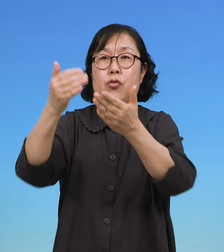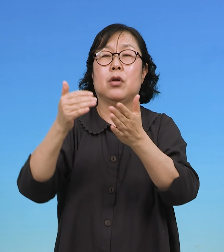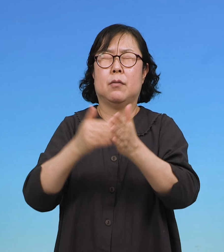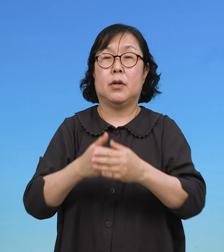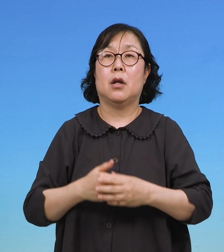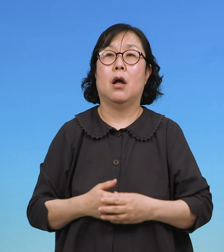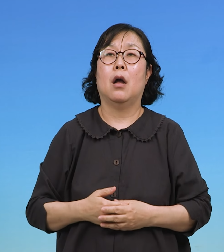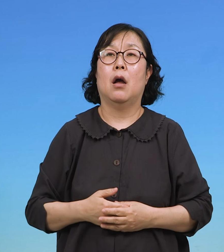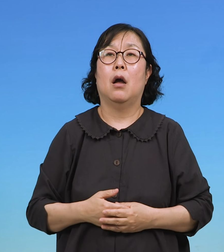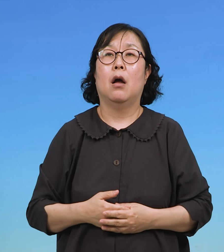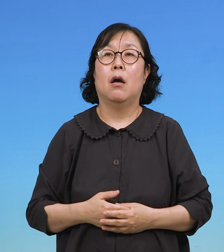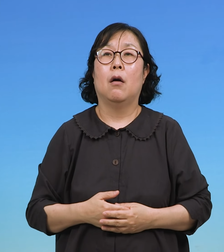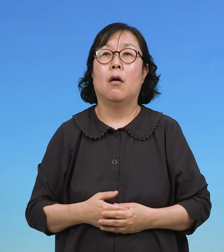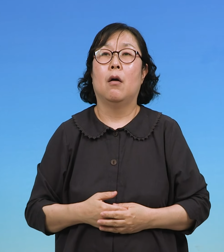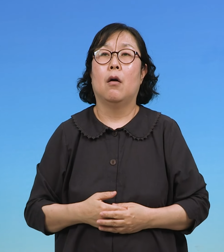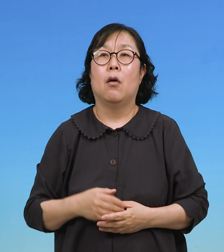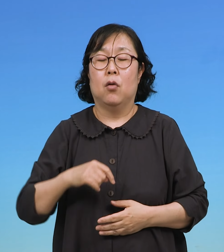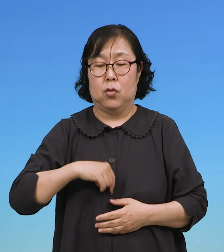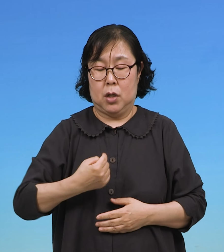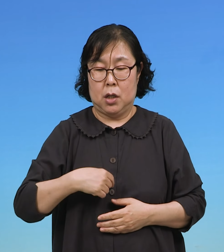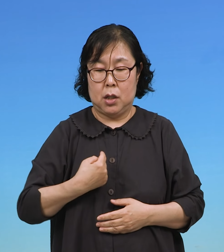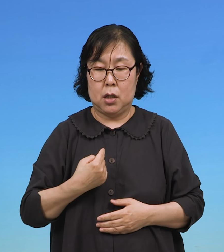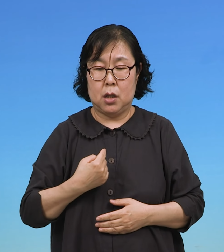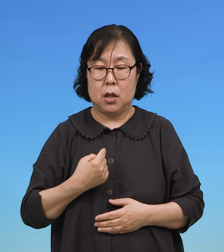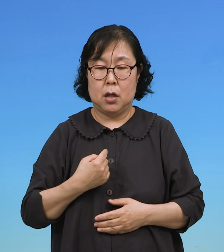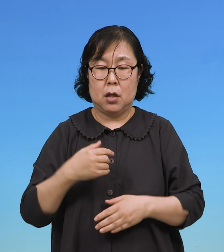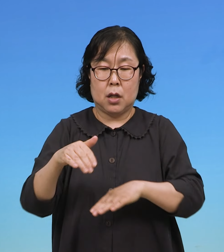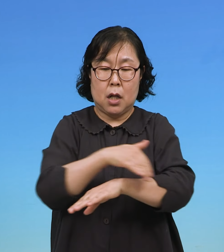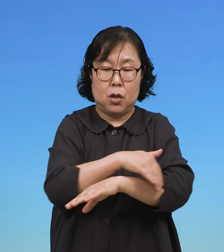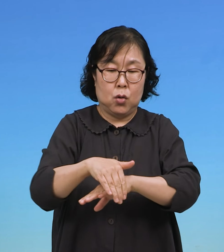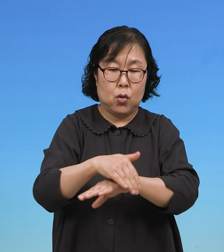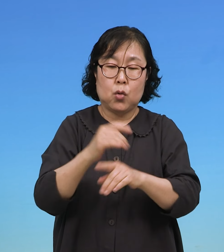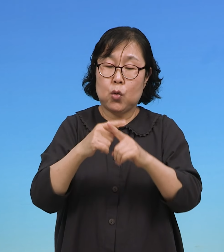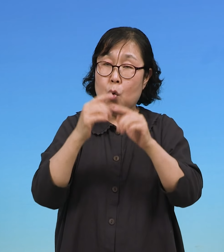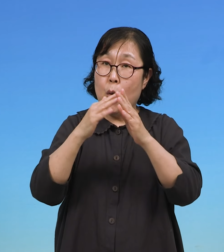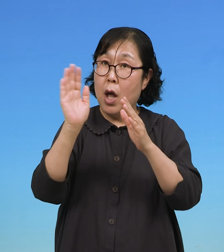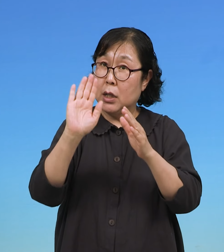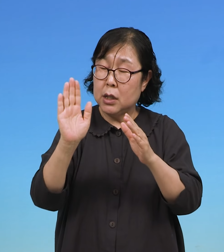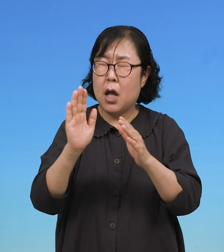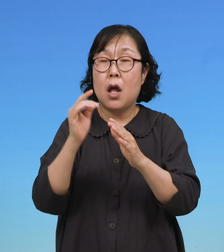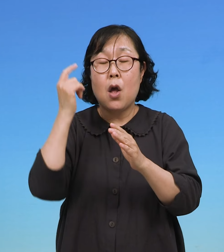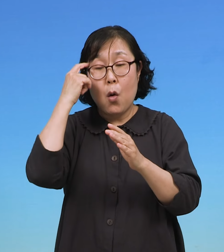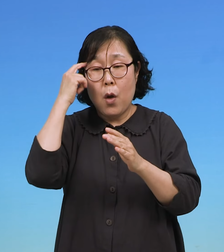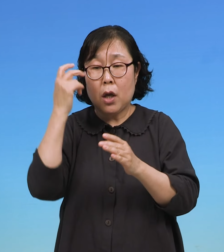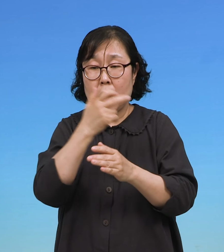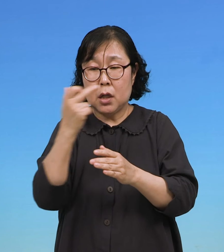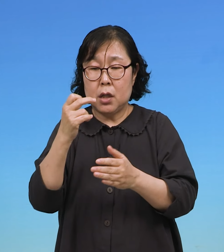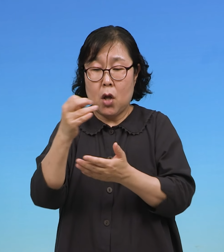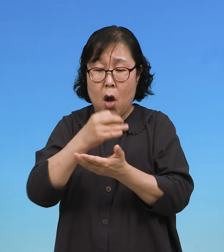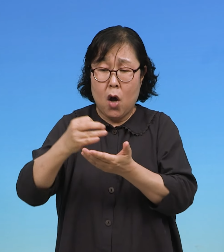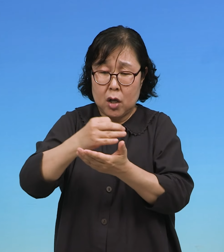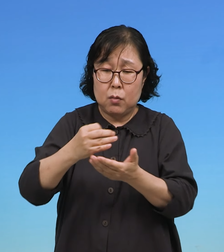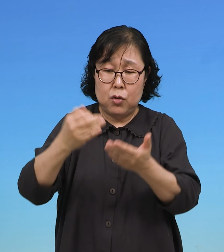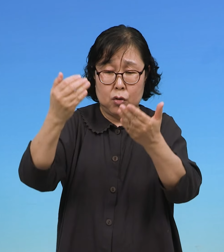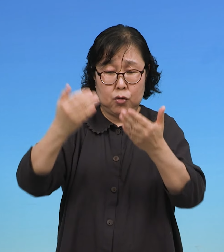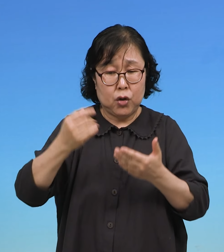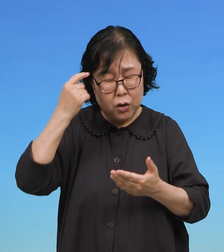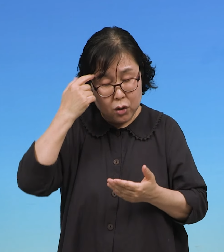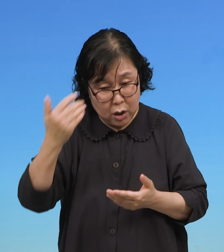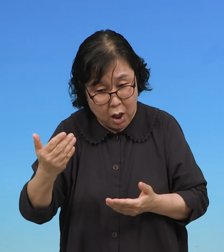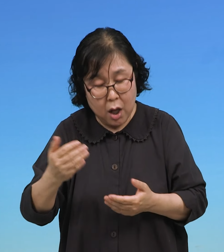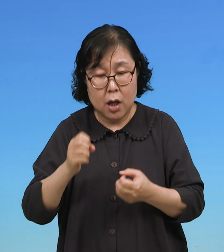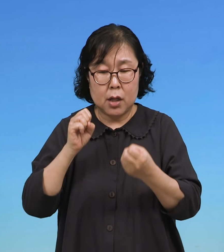이게 참 독특하잖아요. 아니, 왜 본인이 출석하시는 교회도 아닌데 왜 이런 어마어마한 헌금을 해주실까?